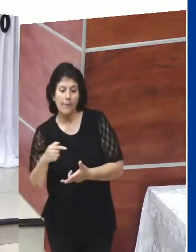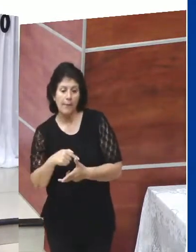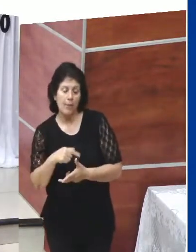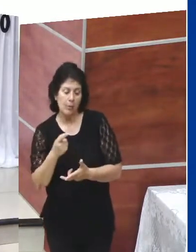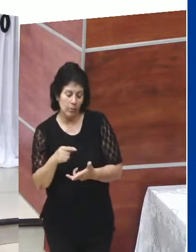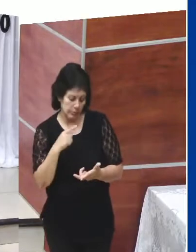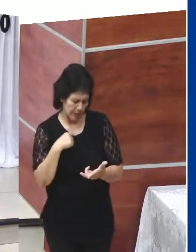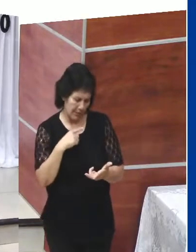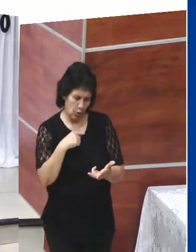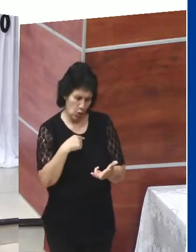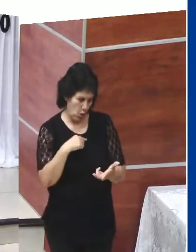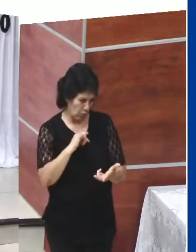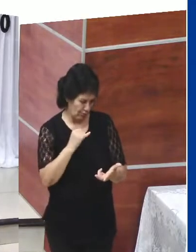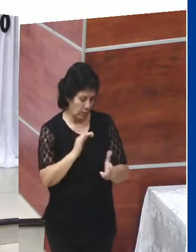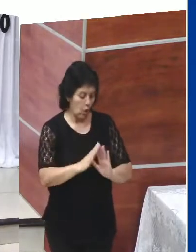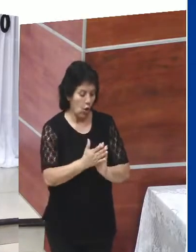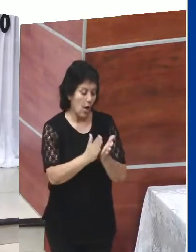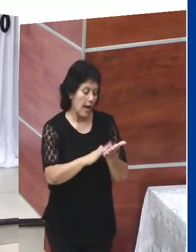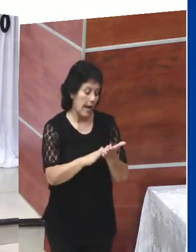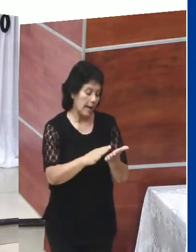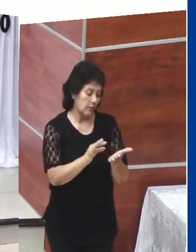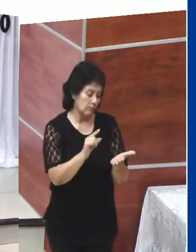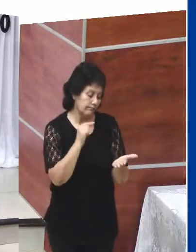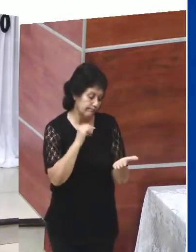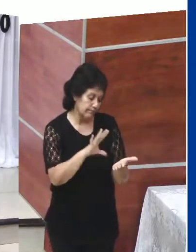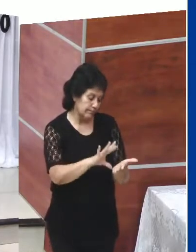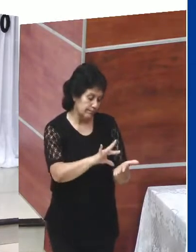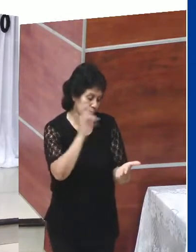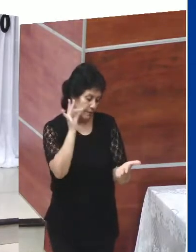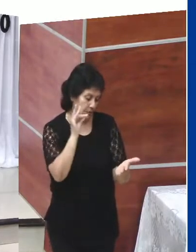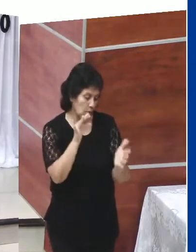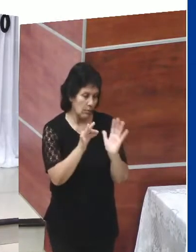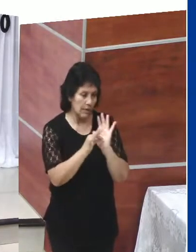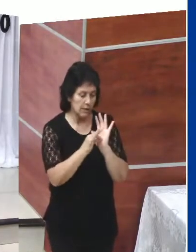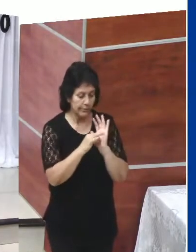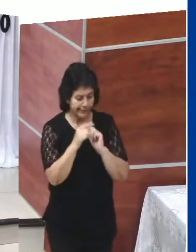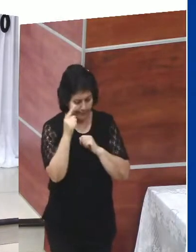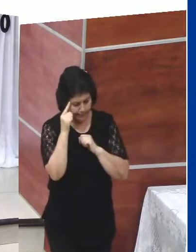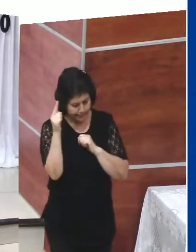una palabra, tomar un versículo y reflexionar en ello.